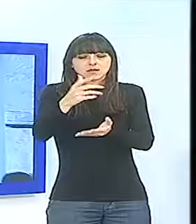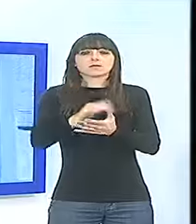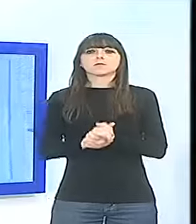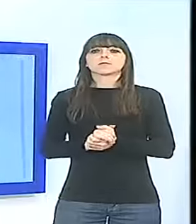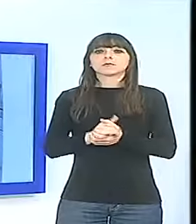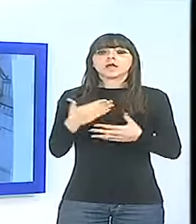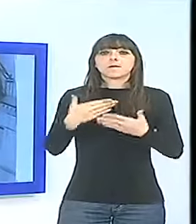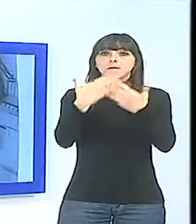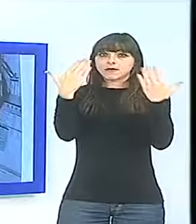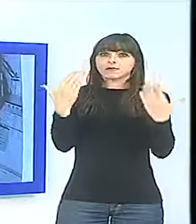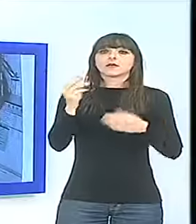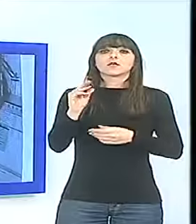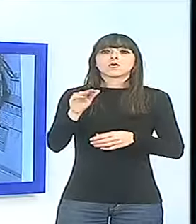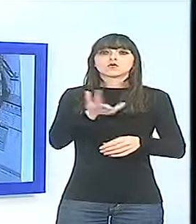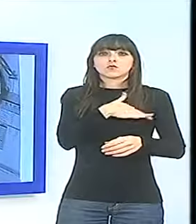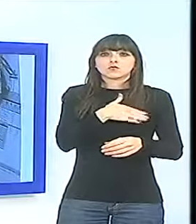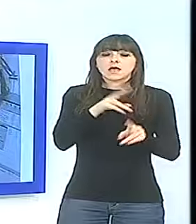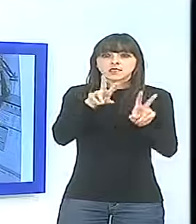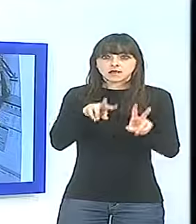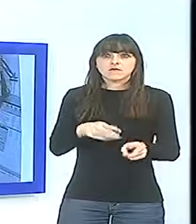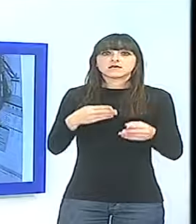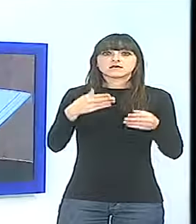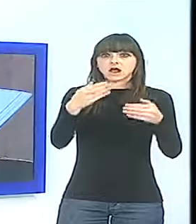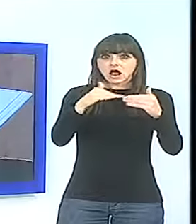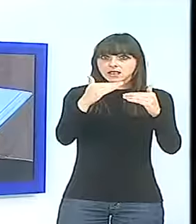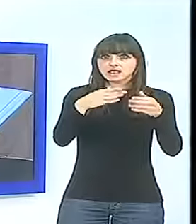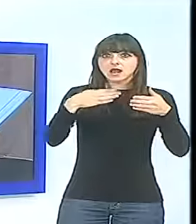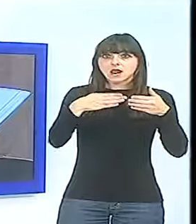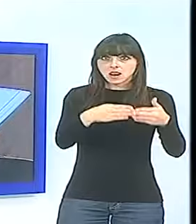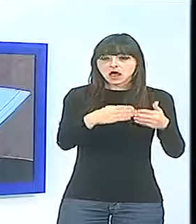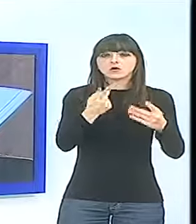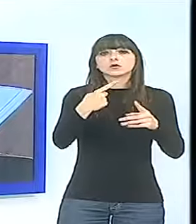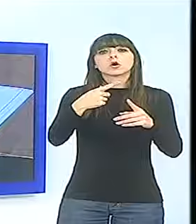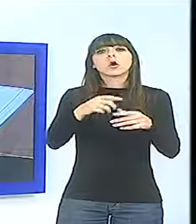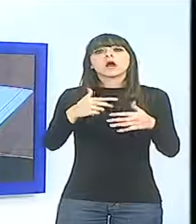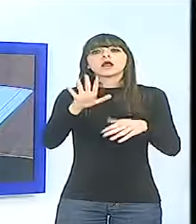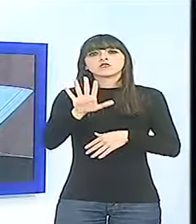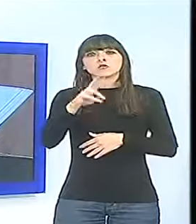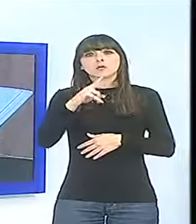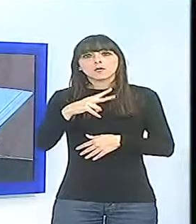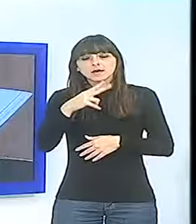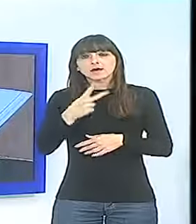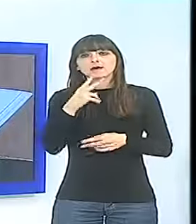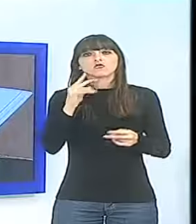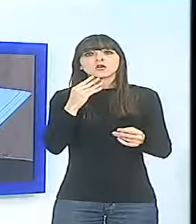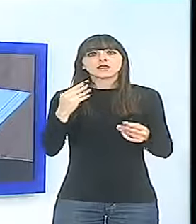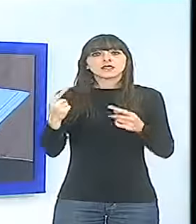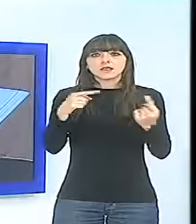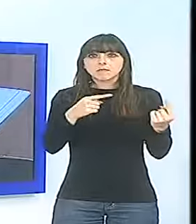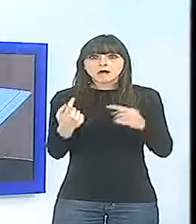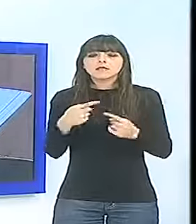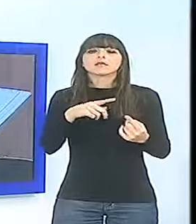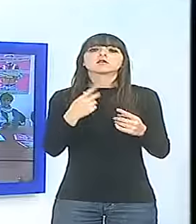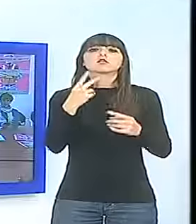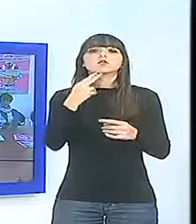scuole visiteranno un cantiere navale al Polo Nautico. Alle 17 al centro congressi si svolgerà un dibattito dedicato